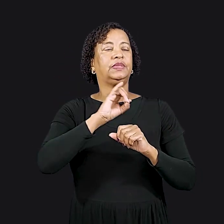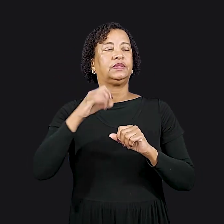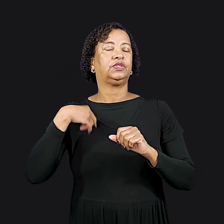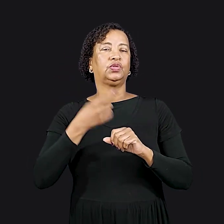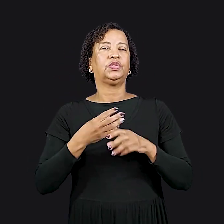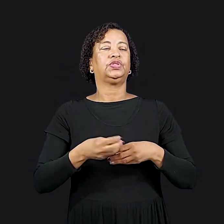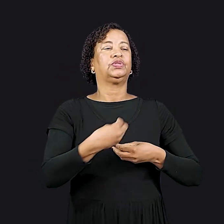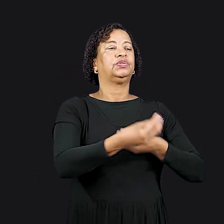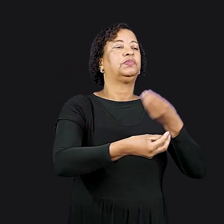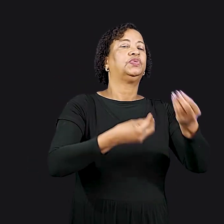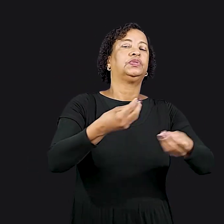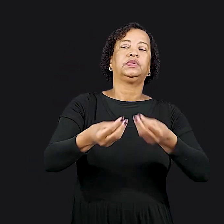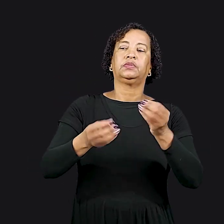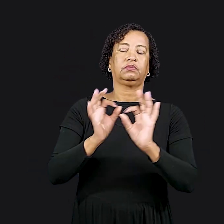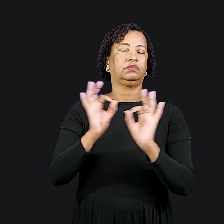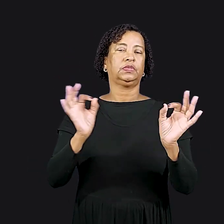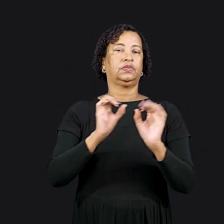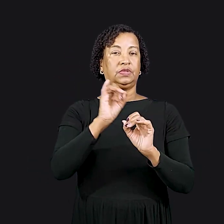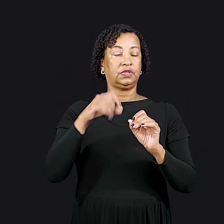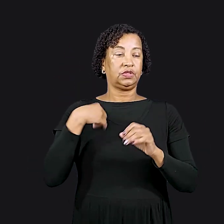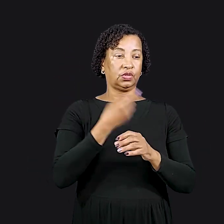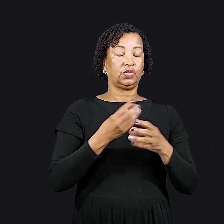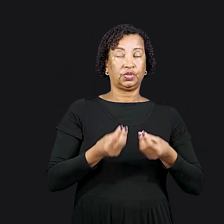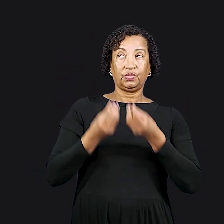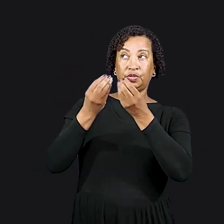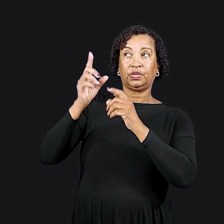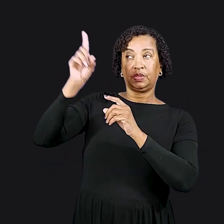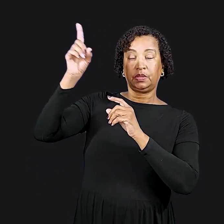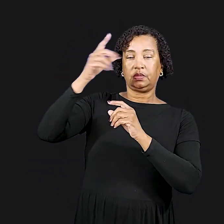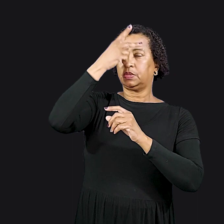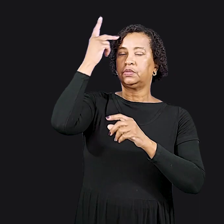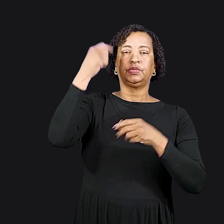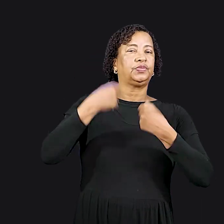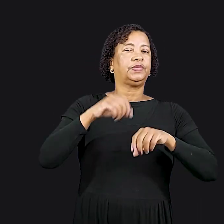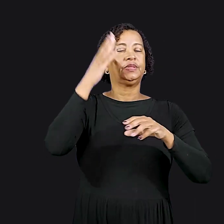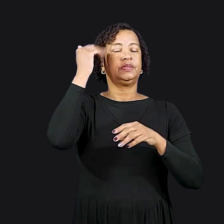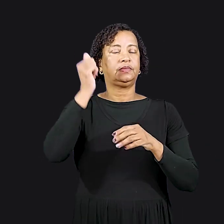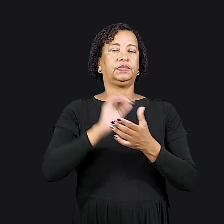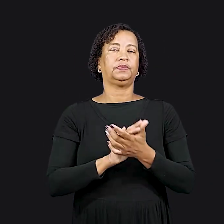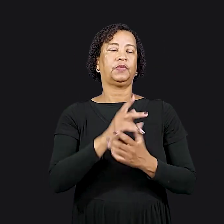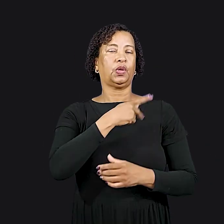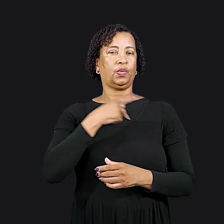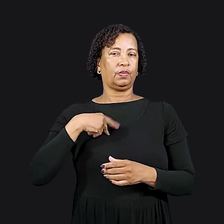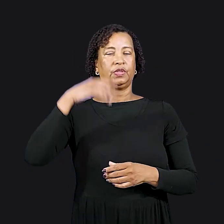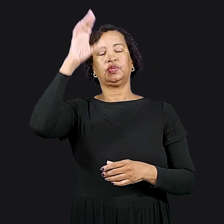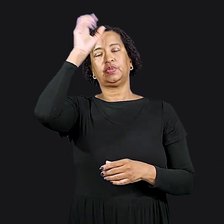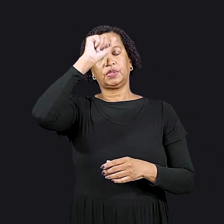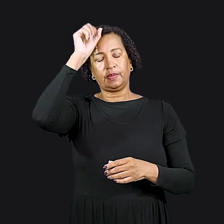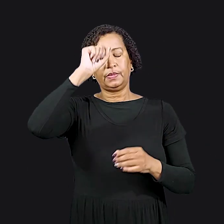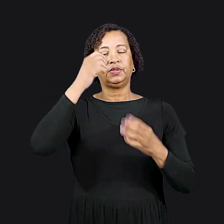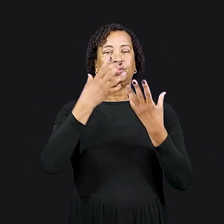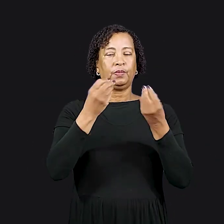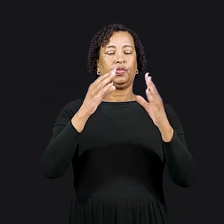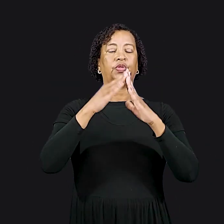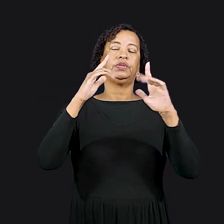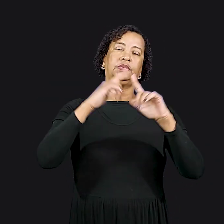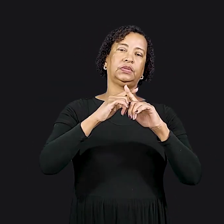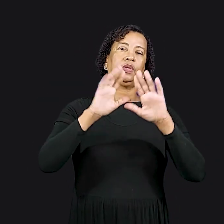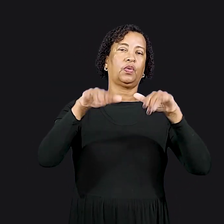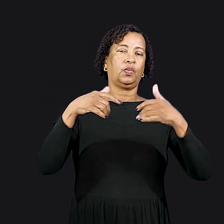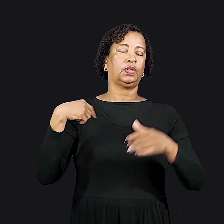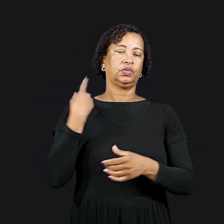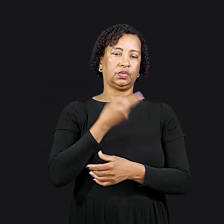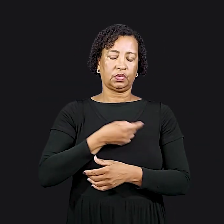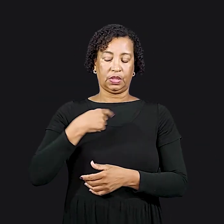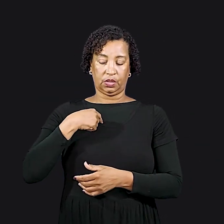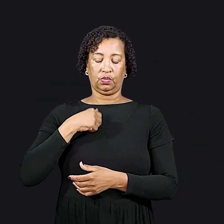se estamos dando como se fosse para Deus. Então, os pastores aprendem muito com suas congregações. Quando minha esposa e